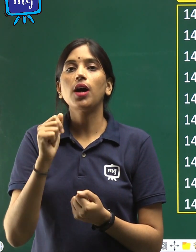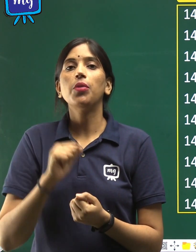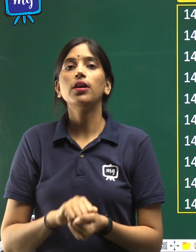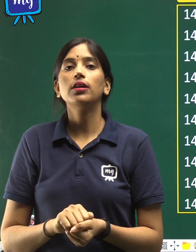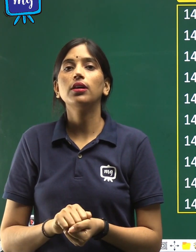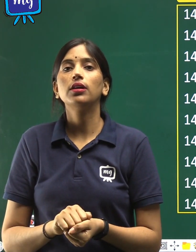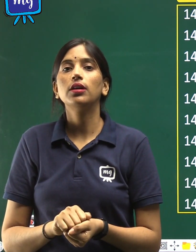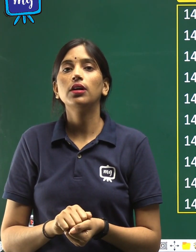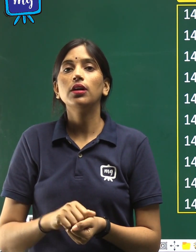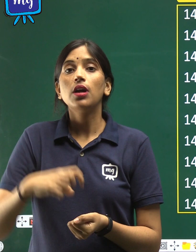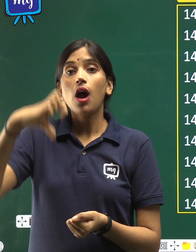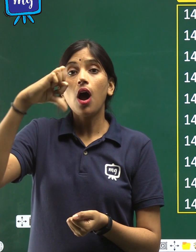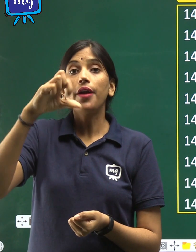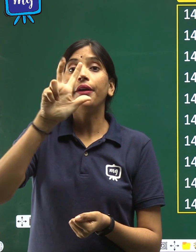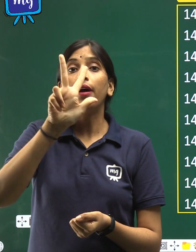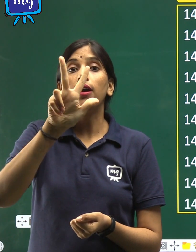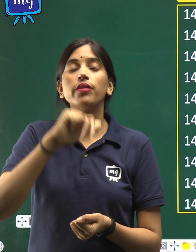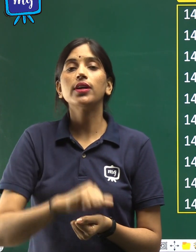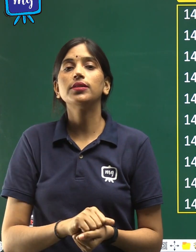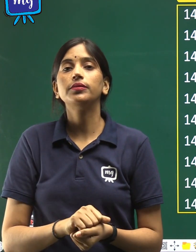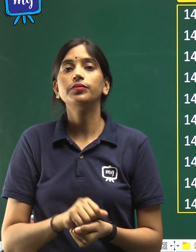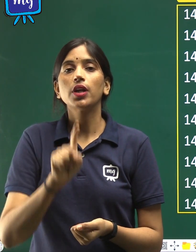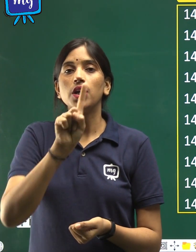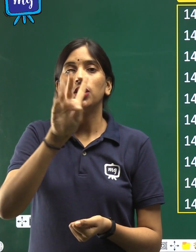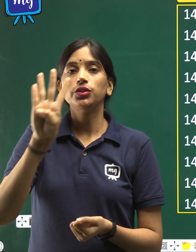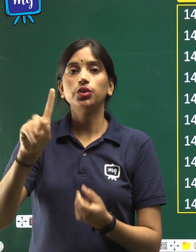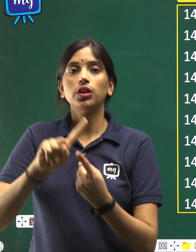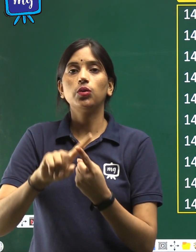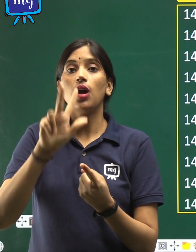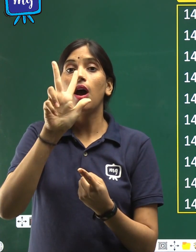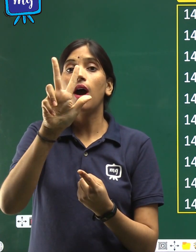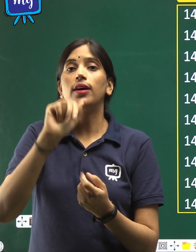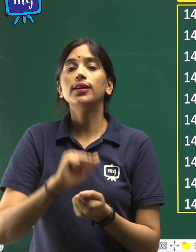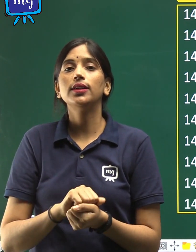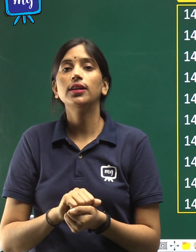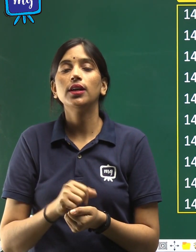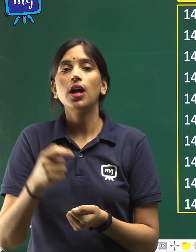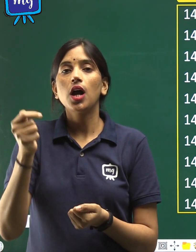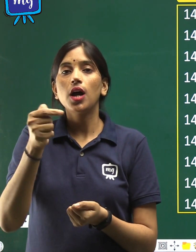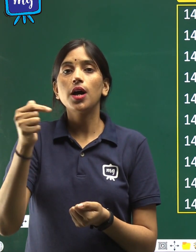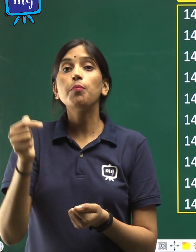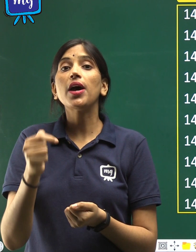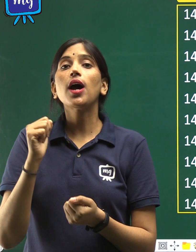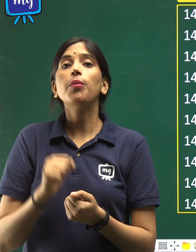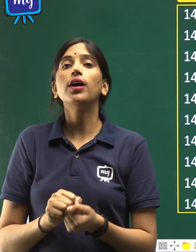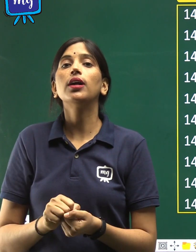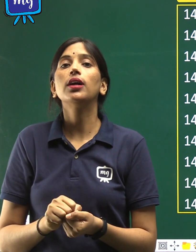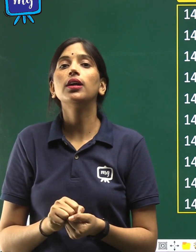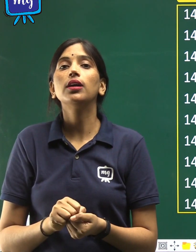बराबर 98। 14 गुणा 8 बराबर